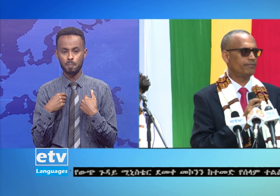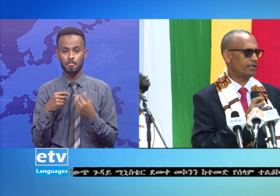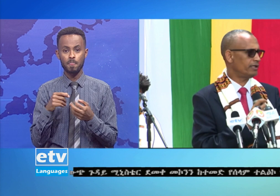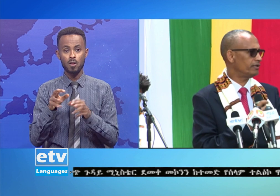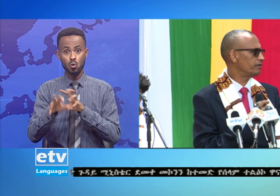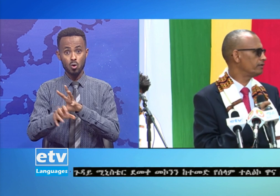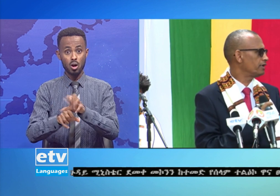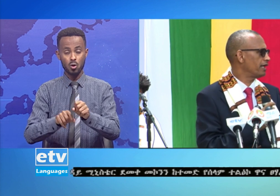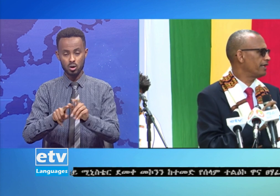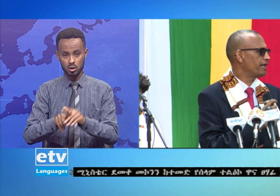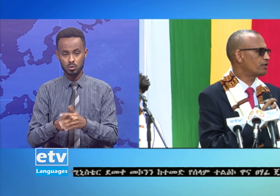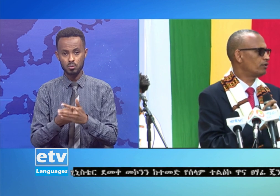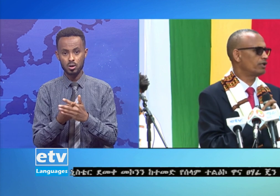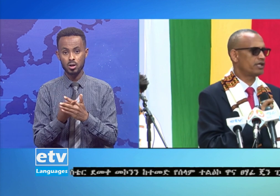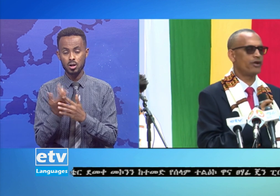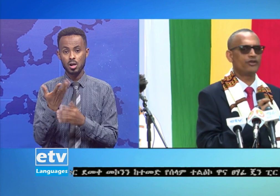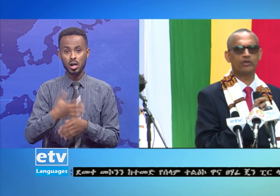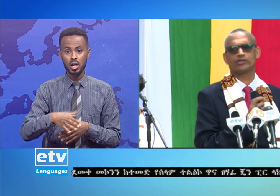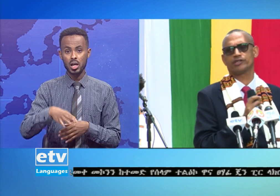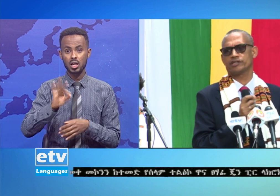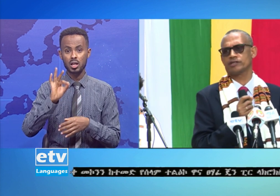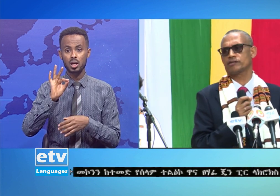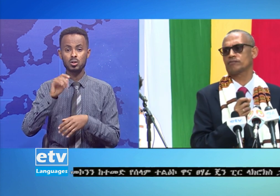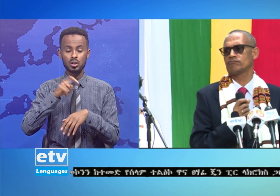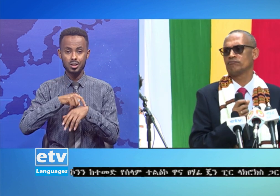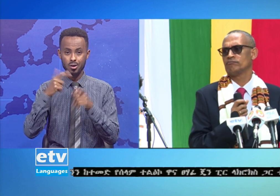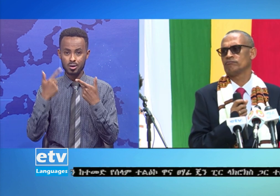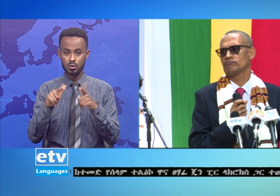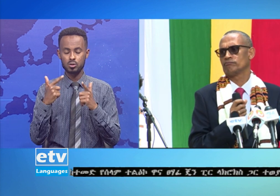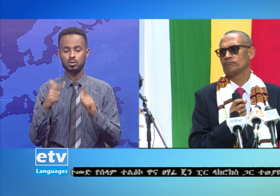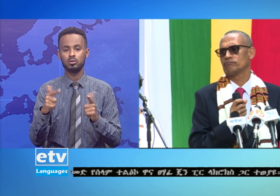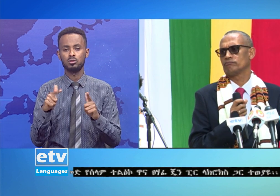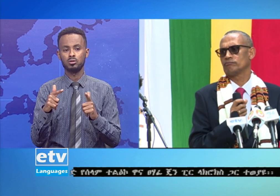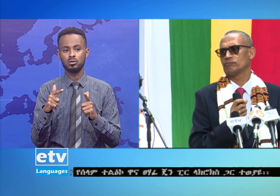ወረራው እንደጀመረ ያገኛቸውን ጊዜያዊ